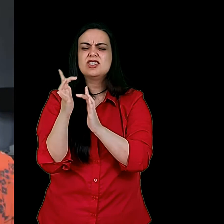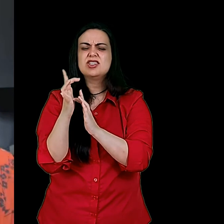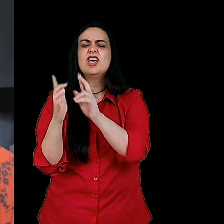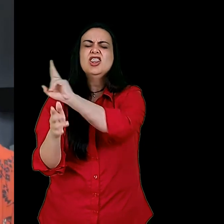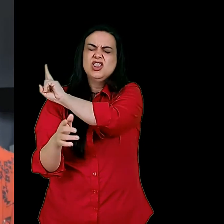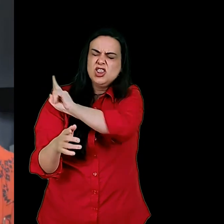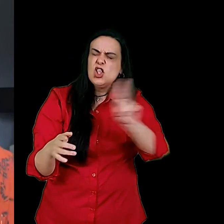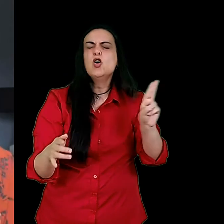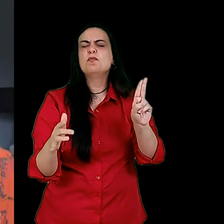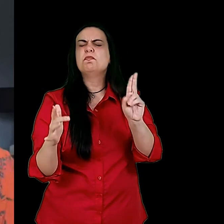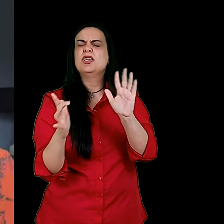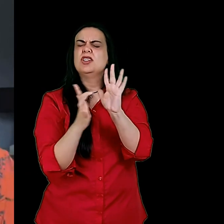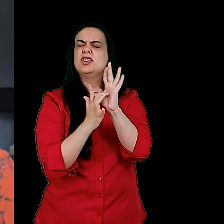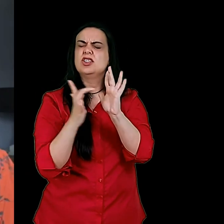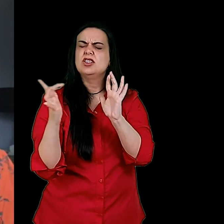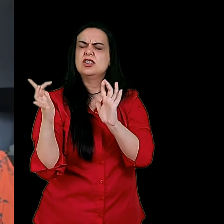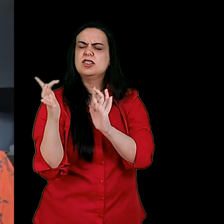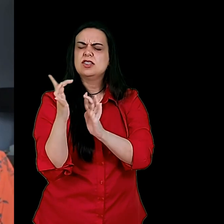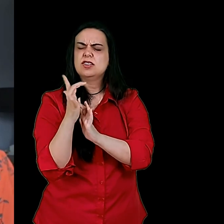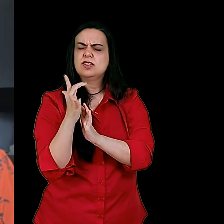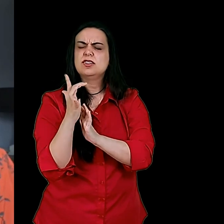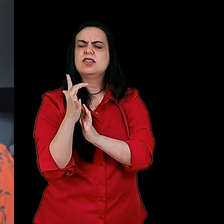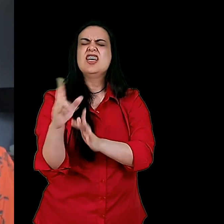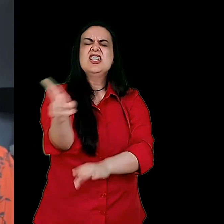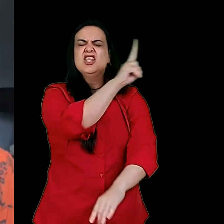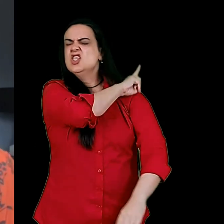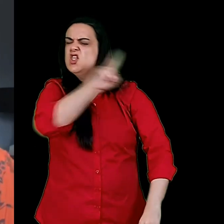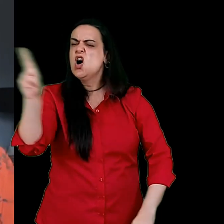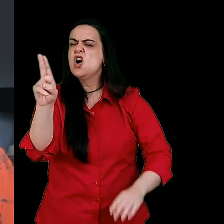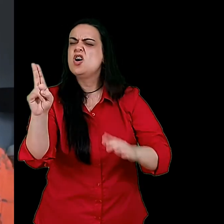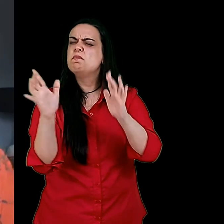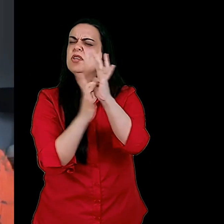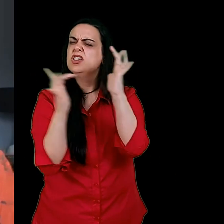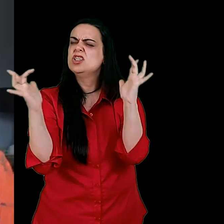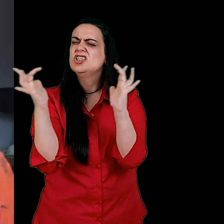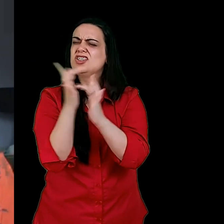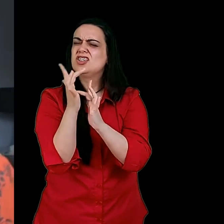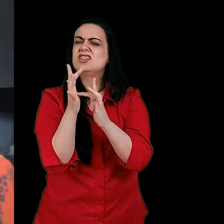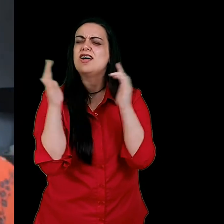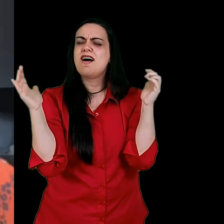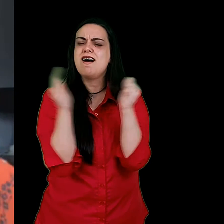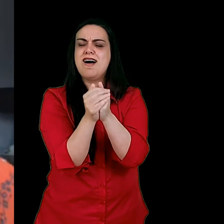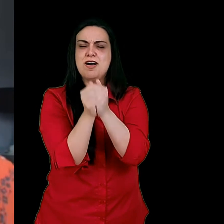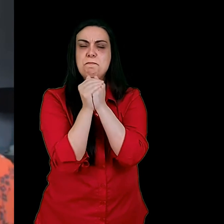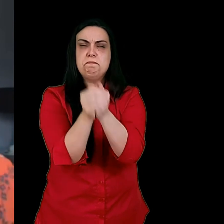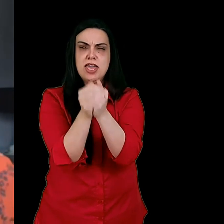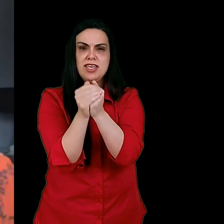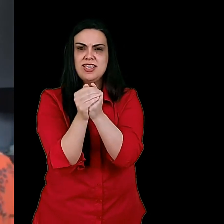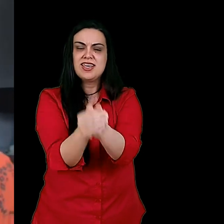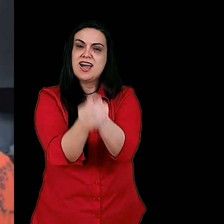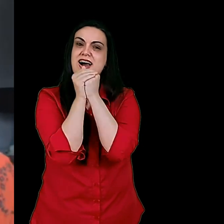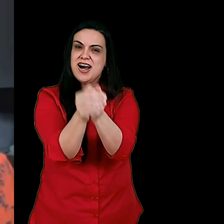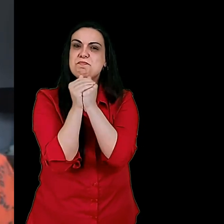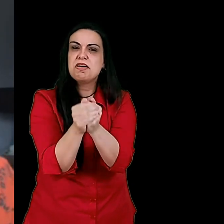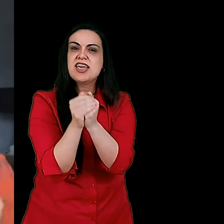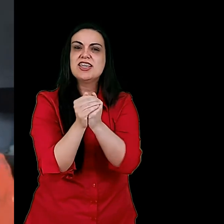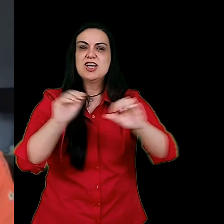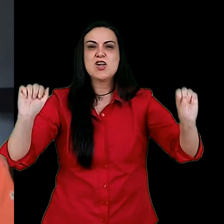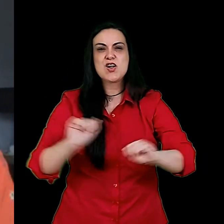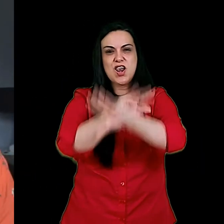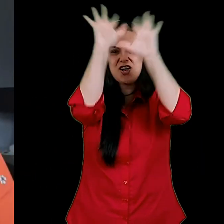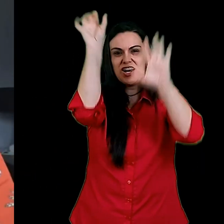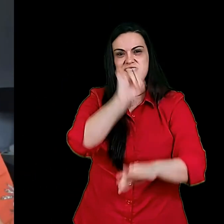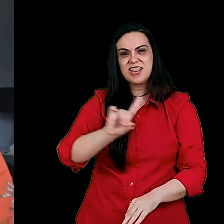Jesus. Em nome de Jesus. Em nome de Jesus. Amém e amém.